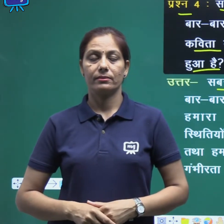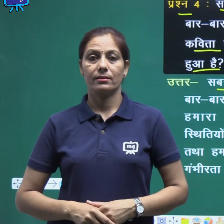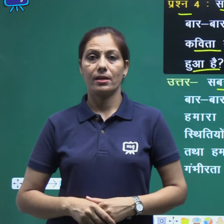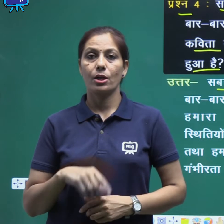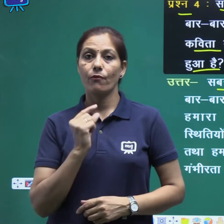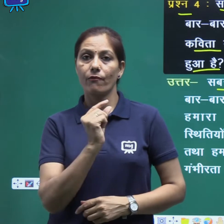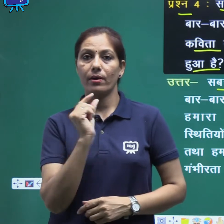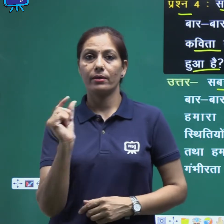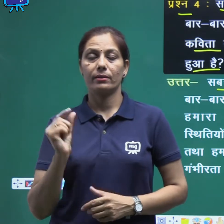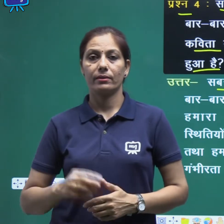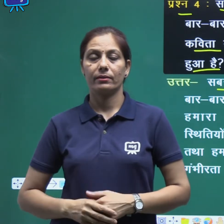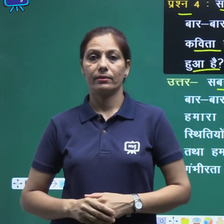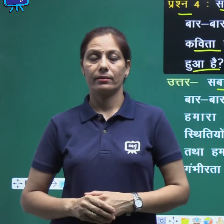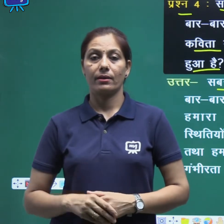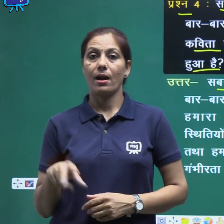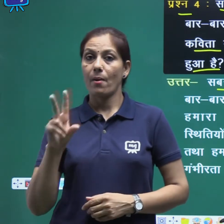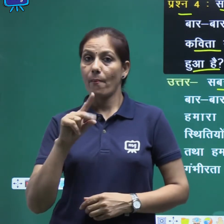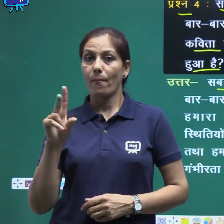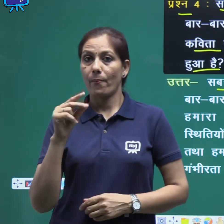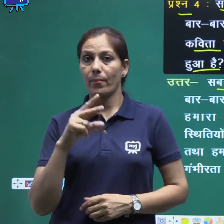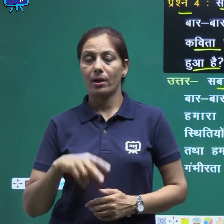शब्द बार बार